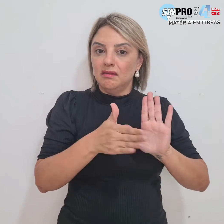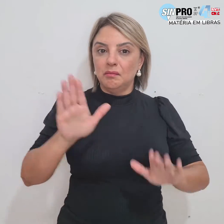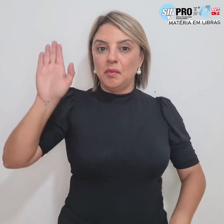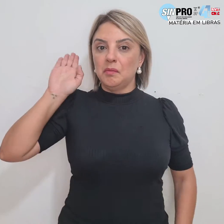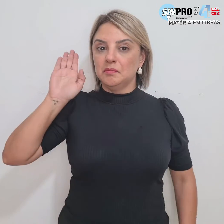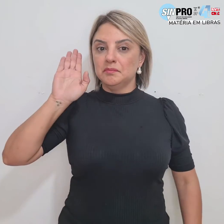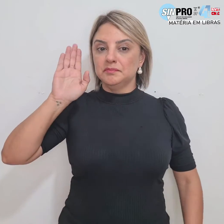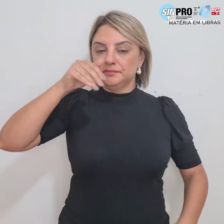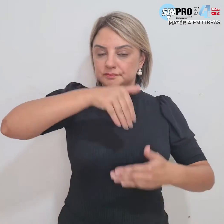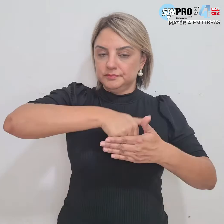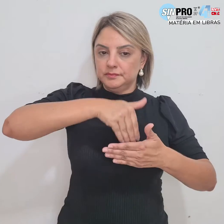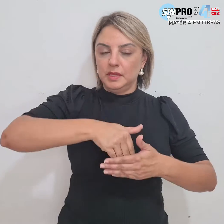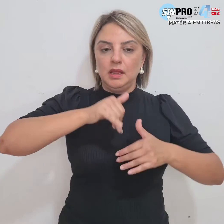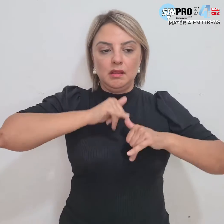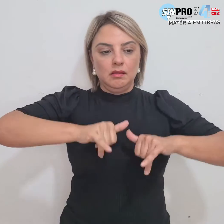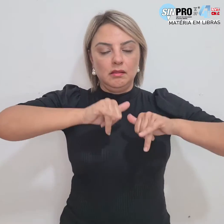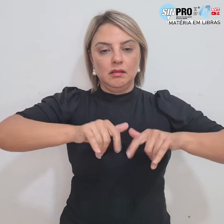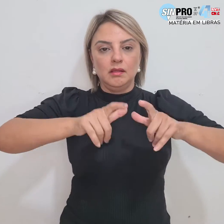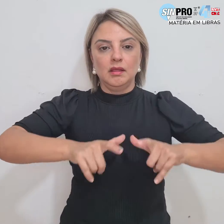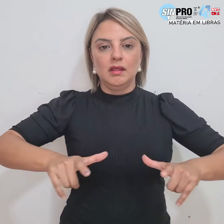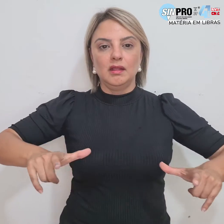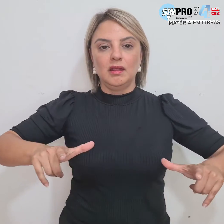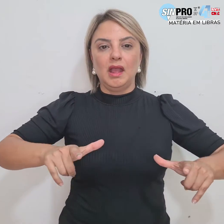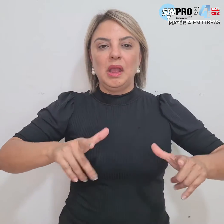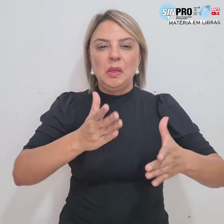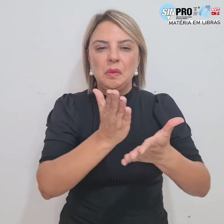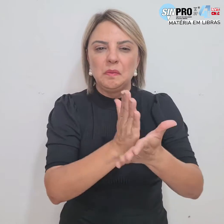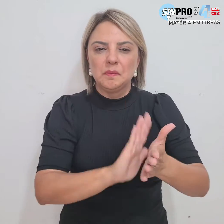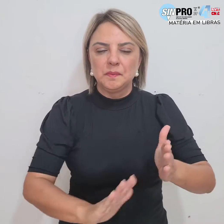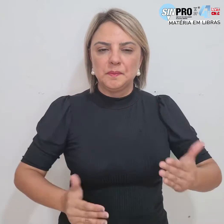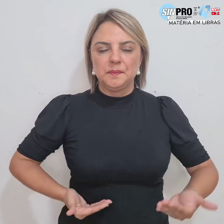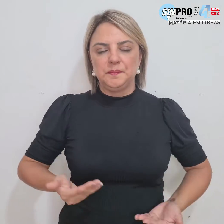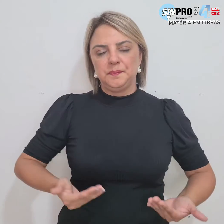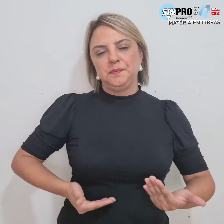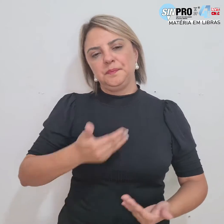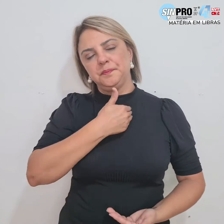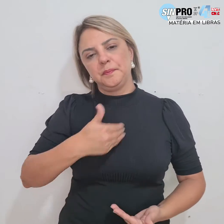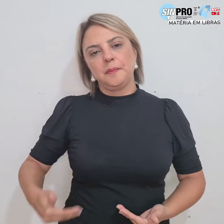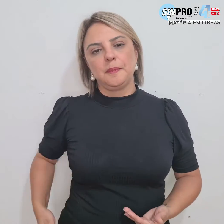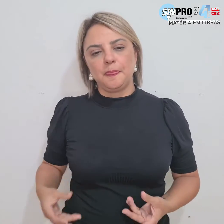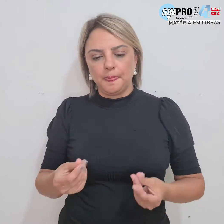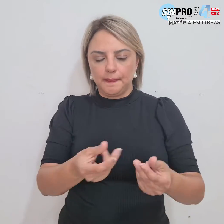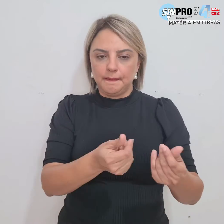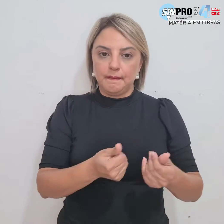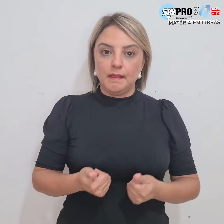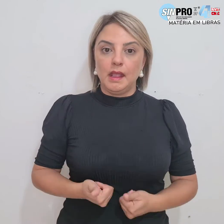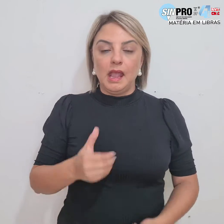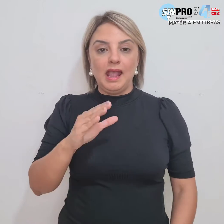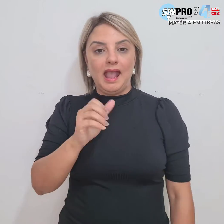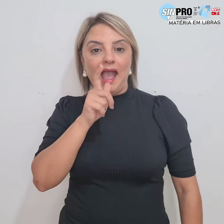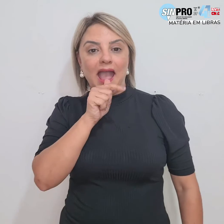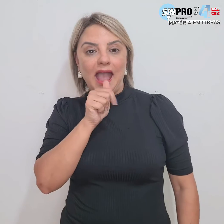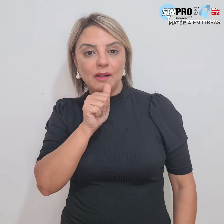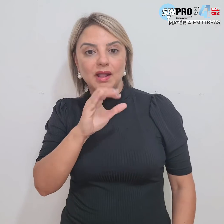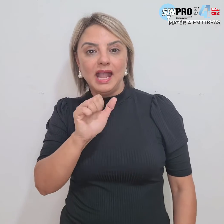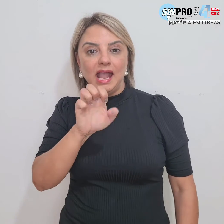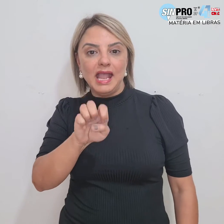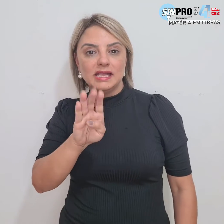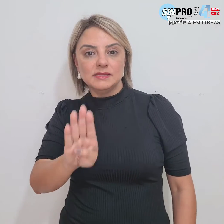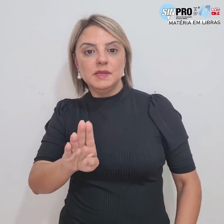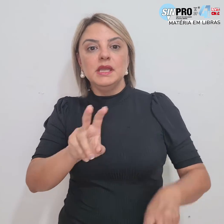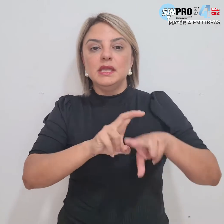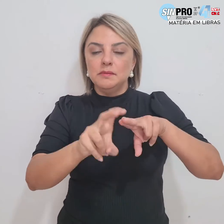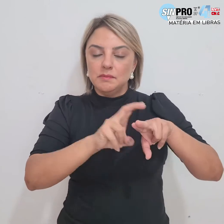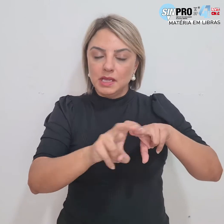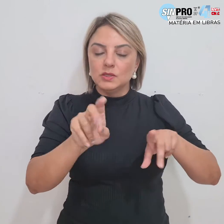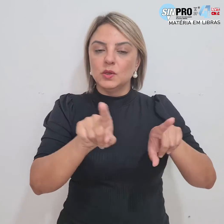mesmo promessas de campanha. Ele anuncia a ampliação da precarização do serviço público com a venda da Caesb do metrô